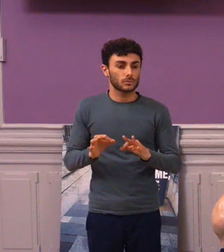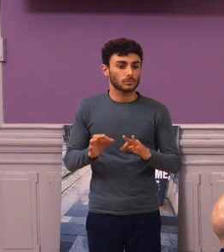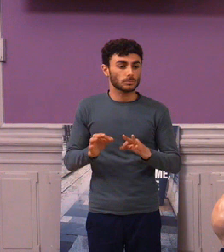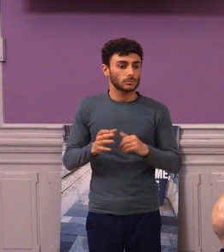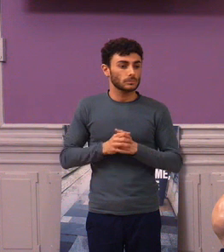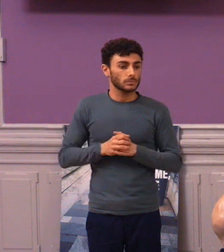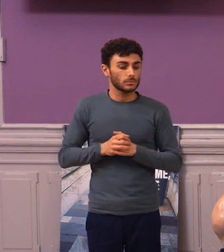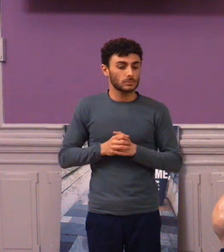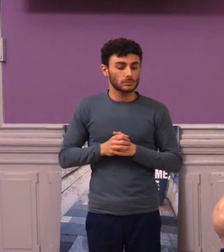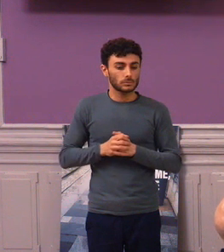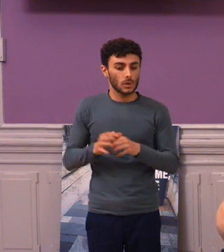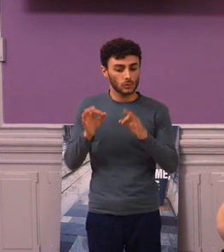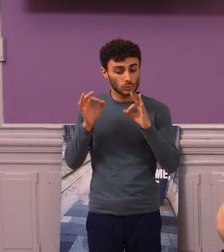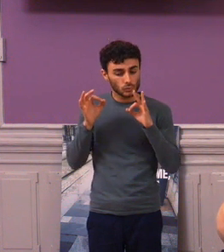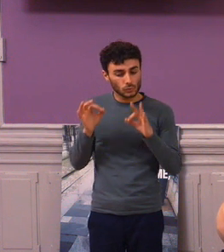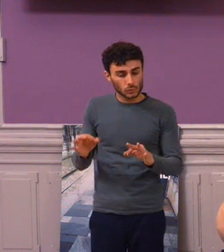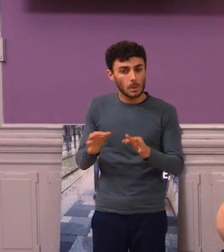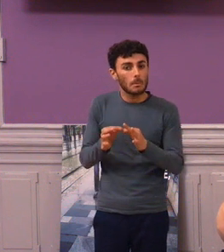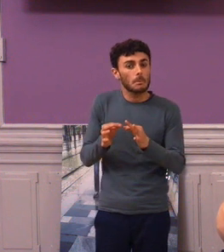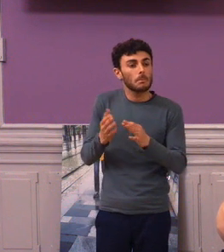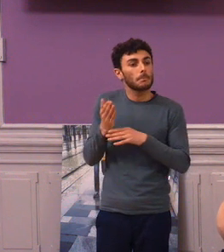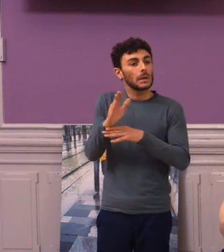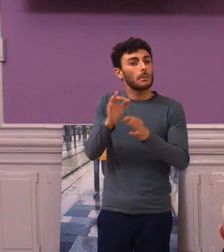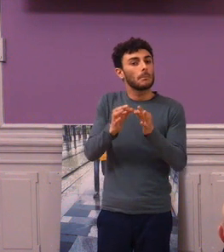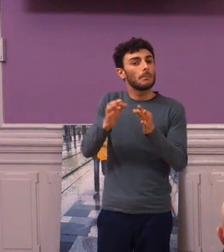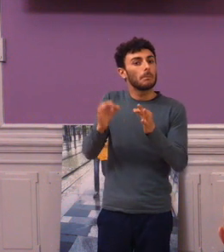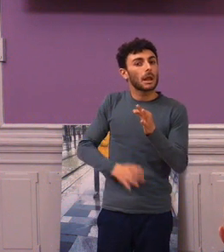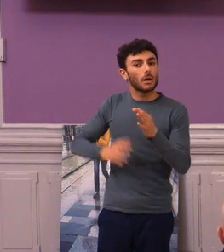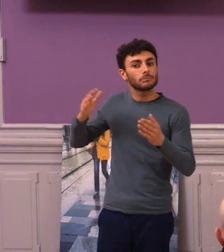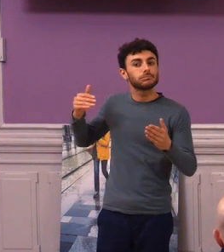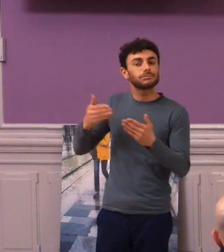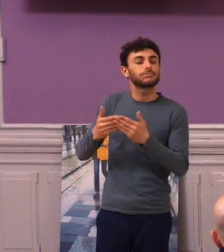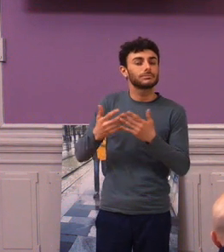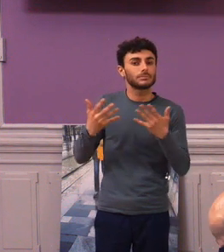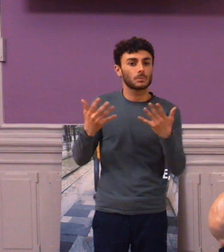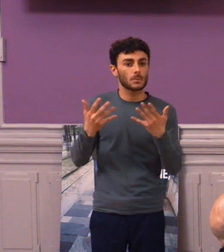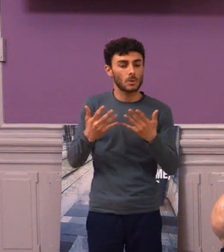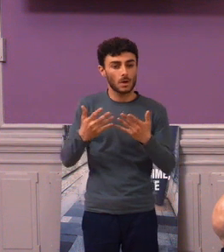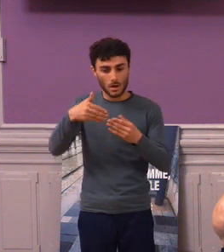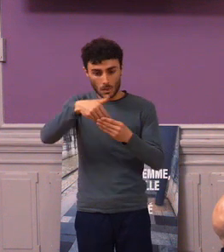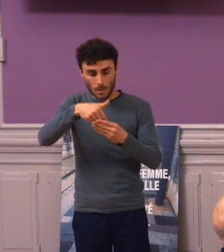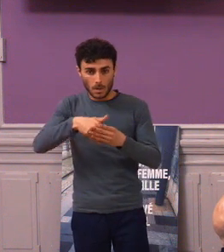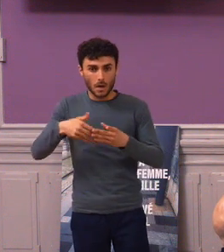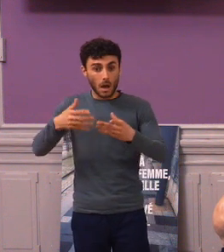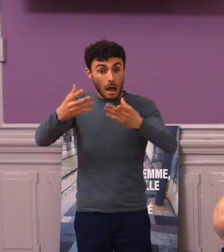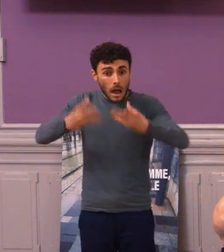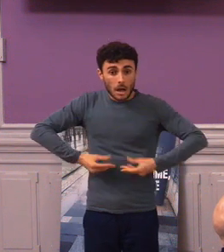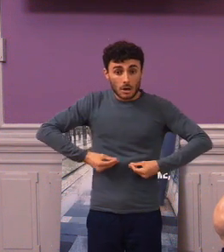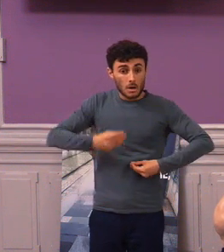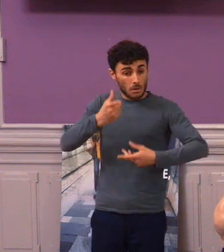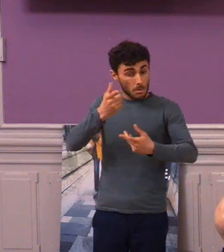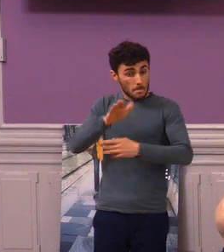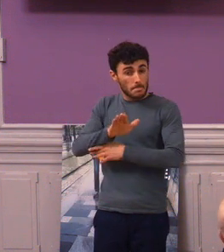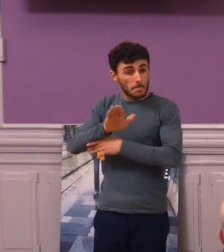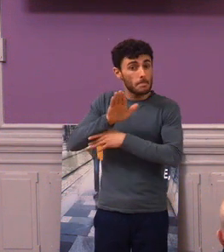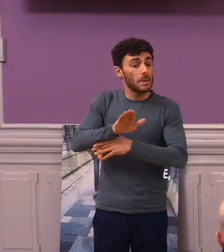une deux choses dans l'histoire du de l'accueil donc il n'y a pas de département spécifique qui pourrait être pour les publics en